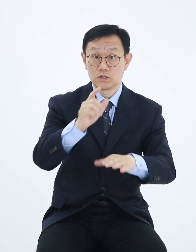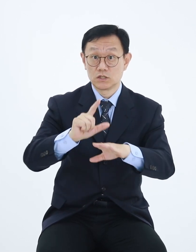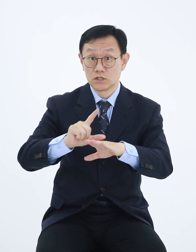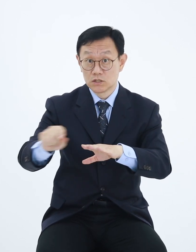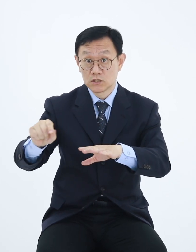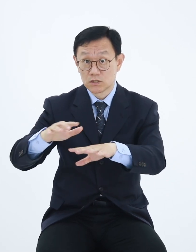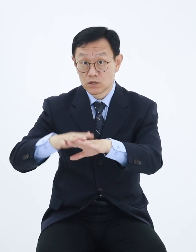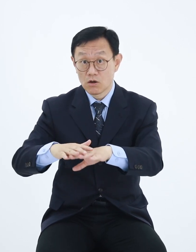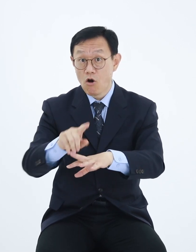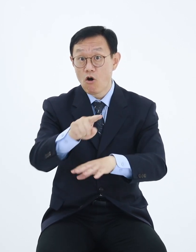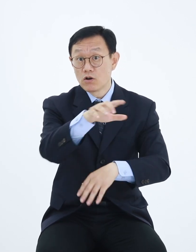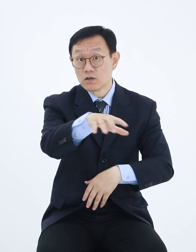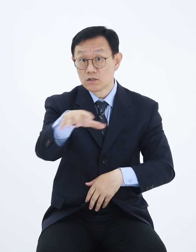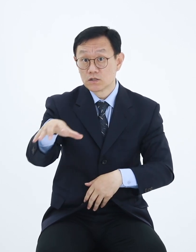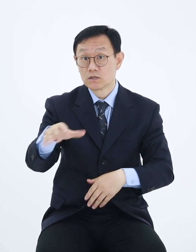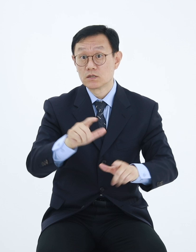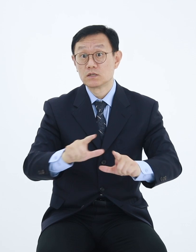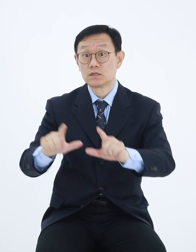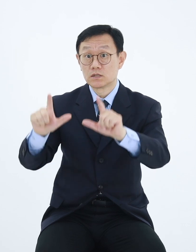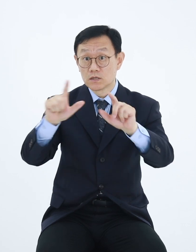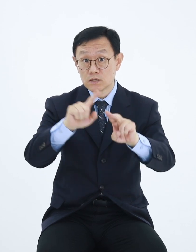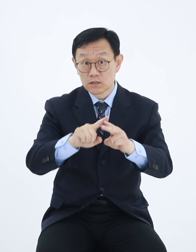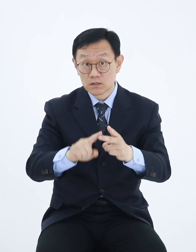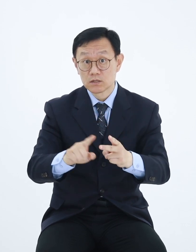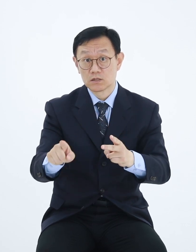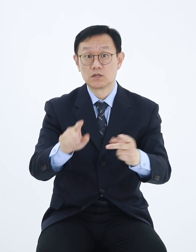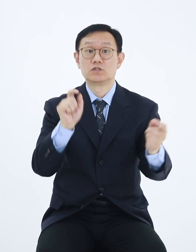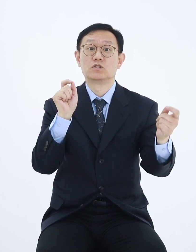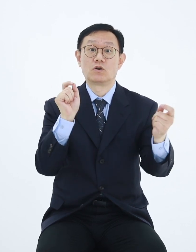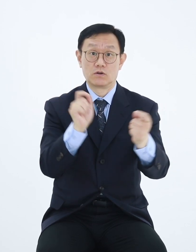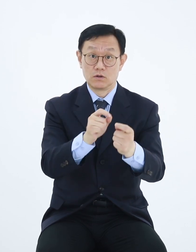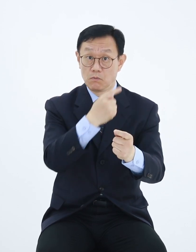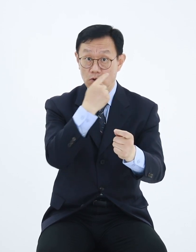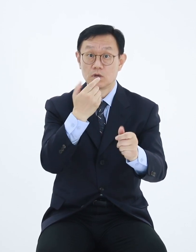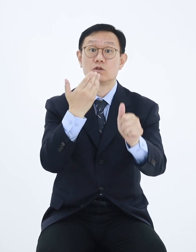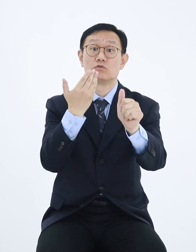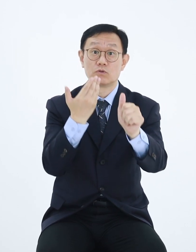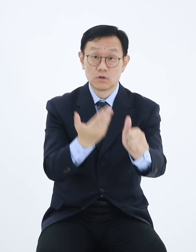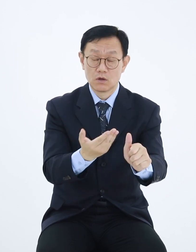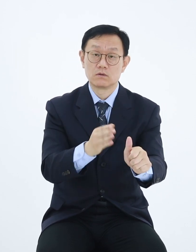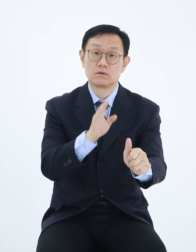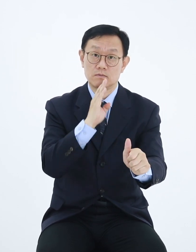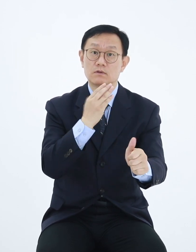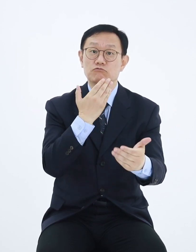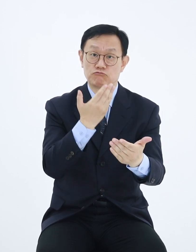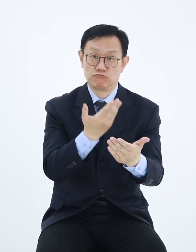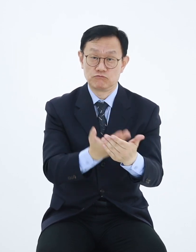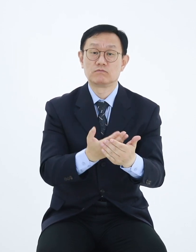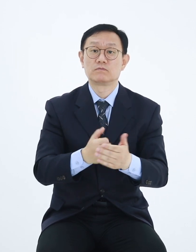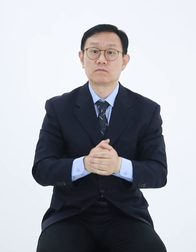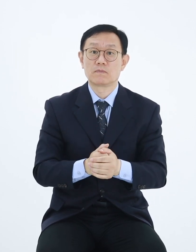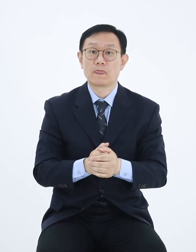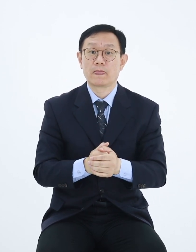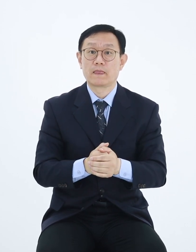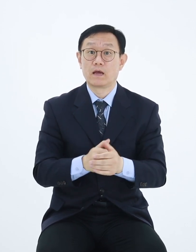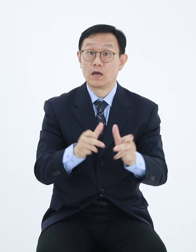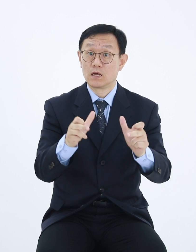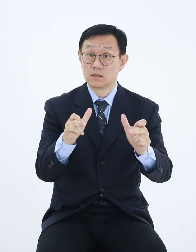어느 지역에 거주하든 이러한 접근성이 보장되어야 한다는 것 또한 중요합니다 장애 유무와